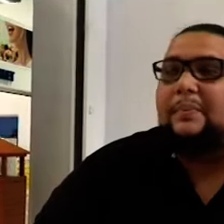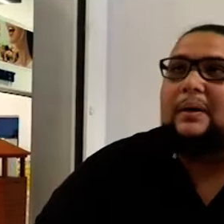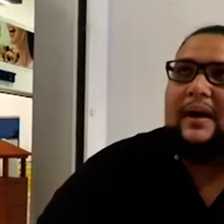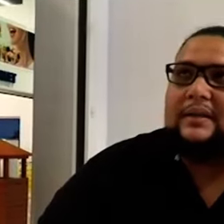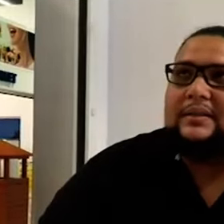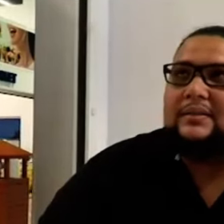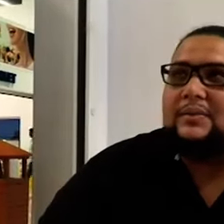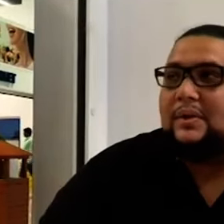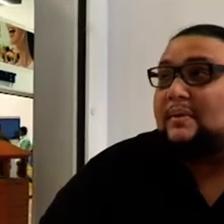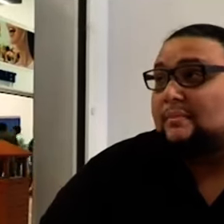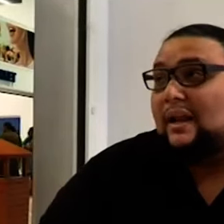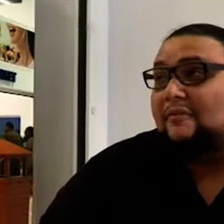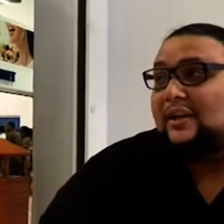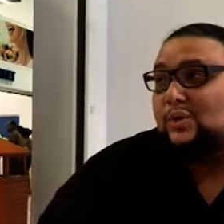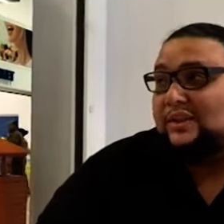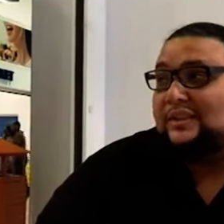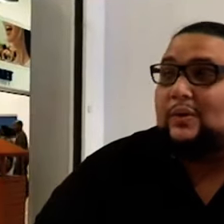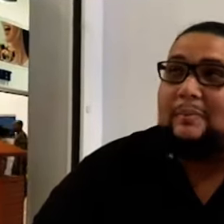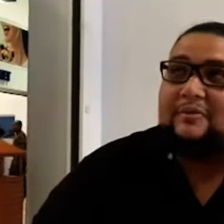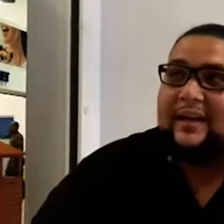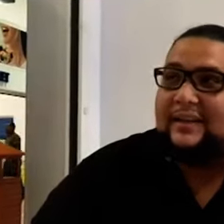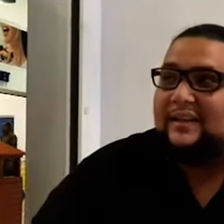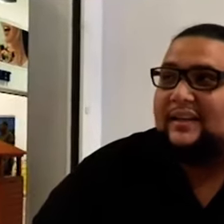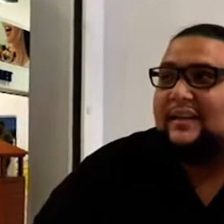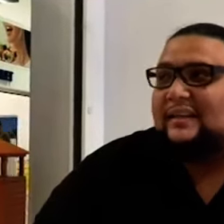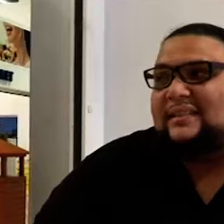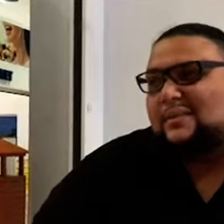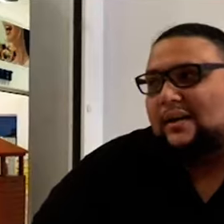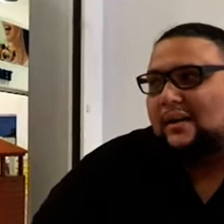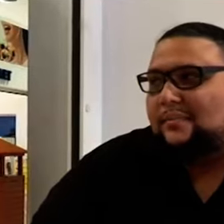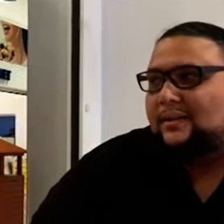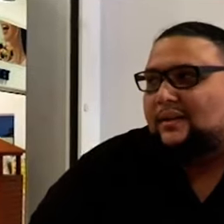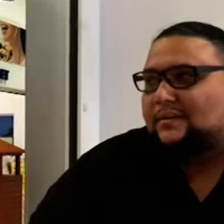besoin de préparer. Okay? Mais c'est la façon qui se cela peut faire.